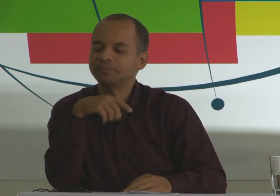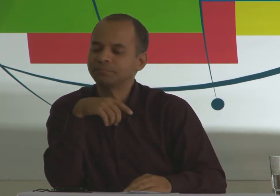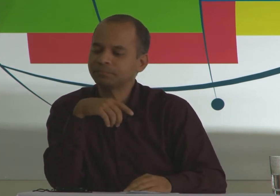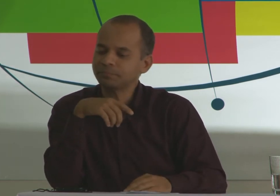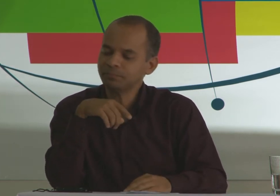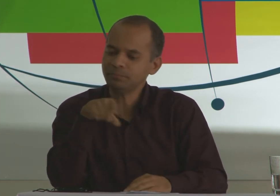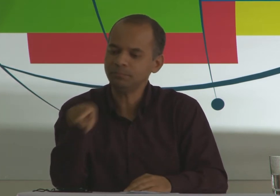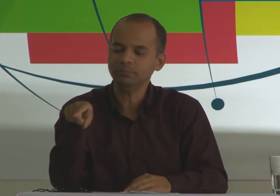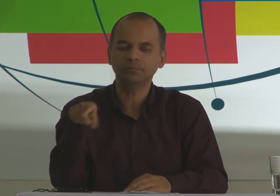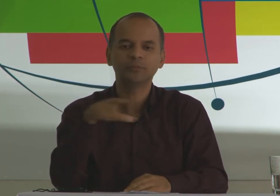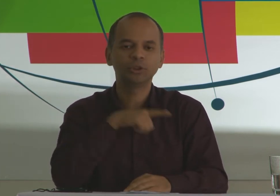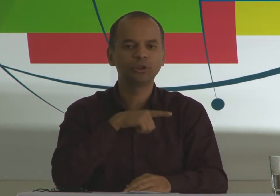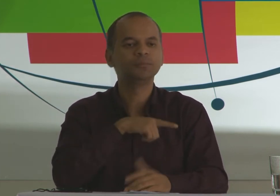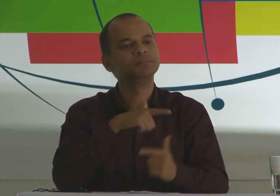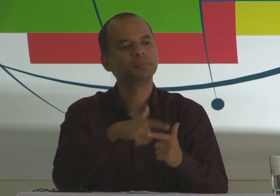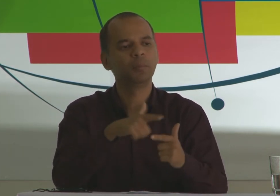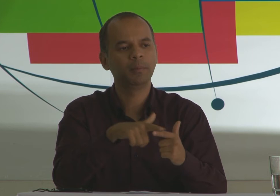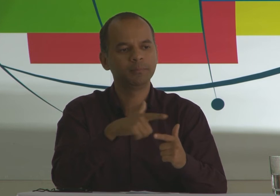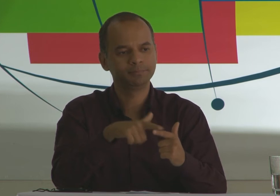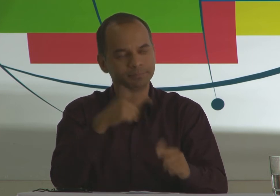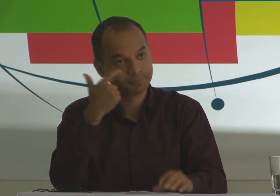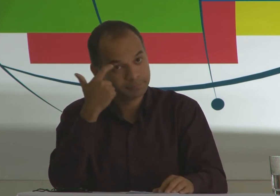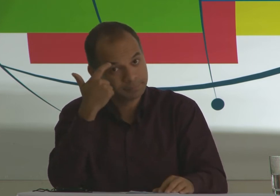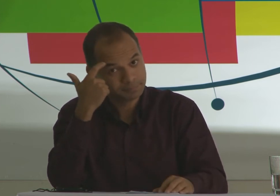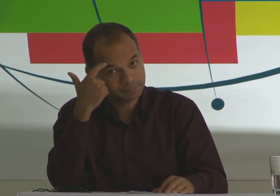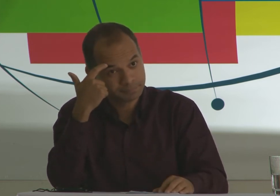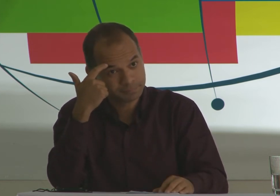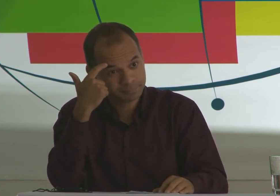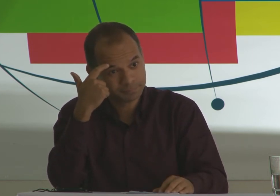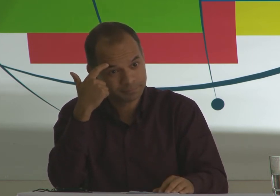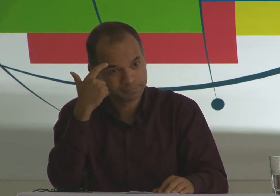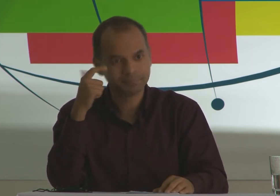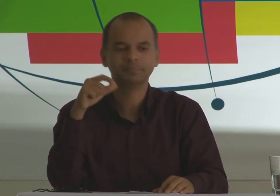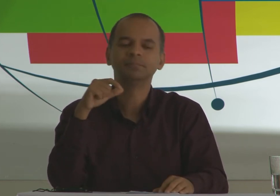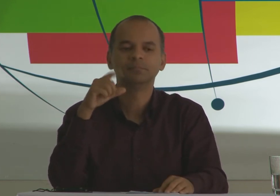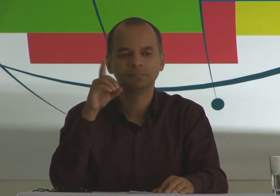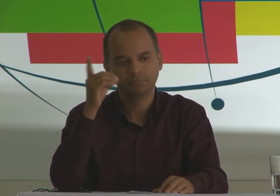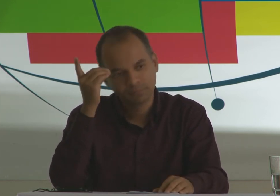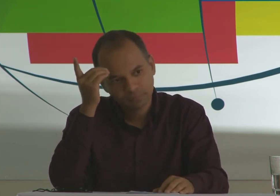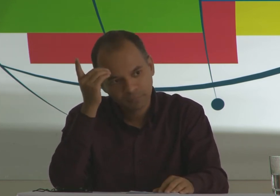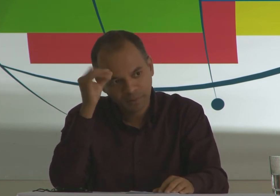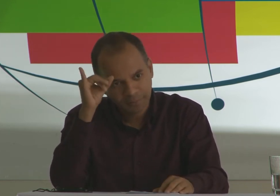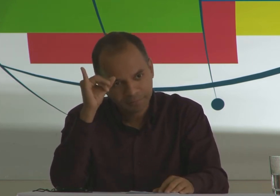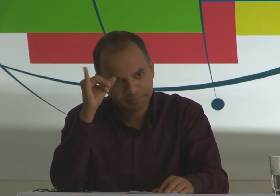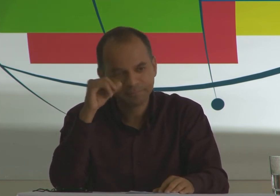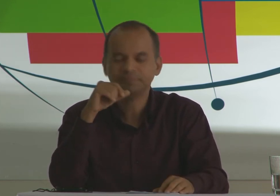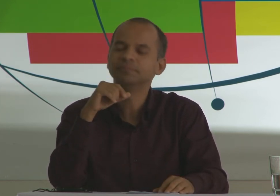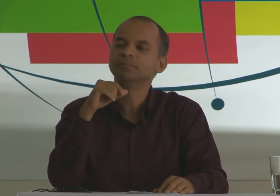os alunos surdos, eles, quando a gente tem esse contato, eles pensam, será que